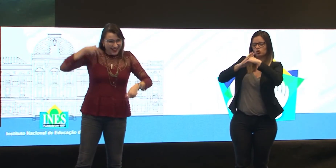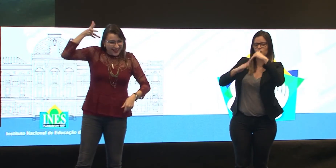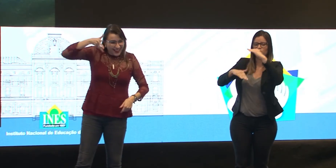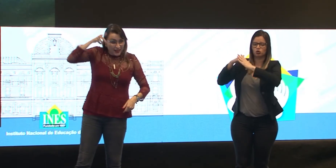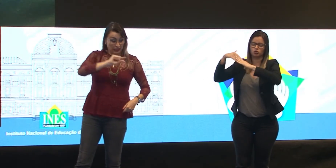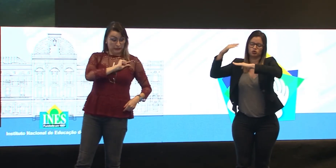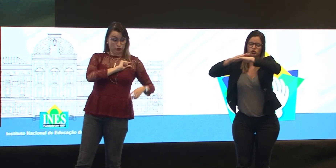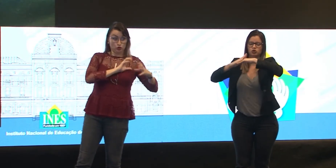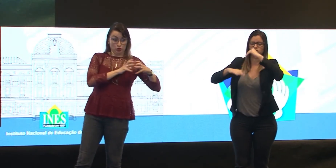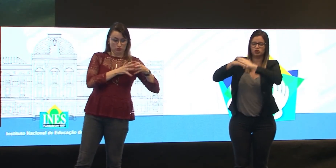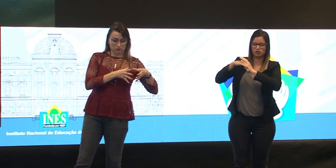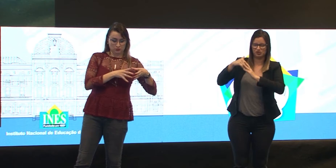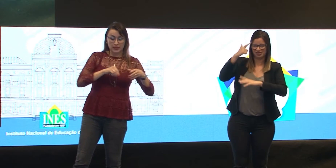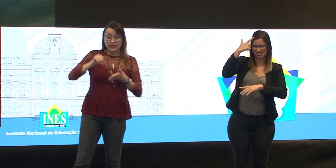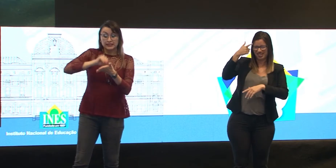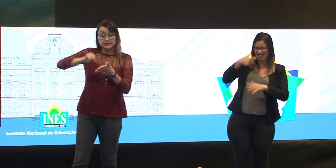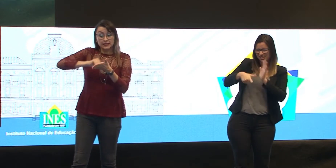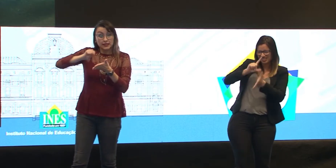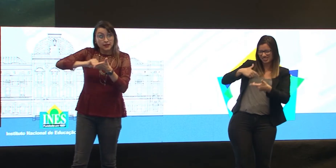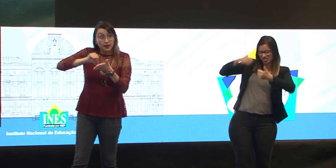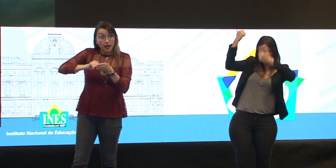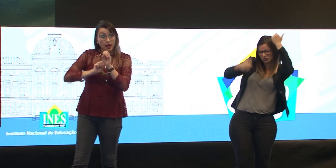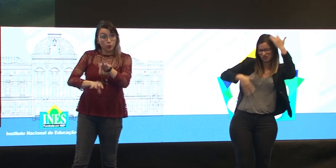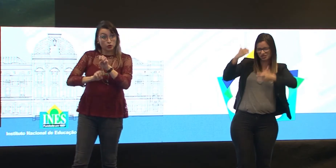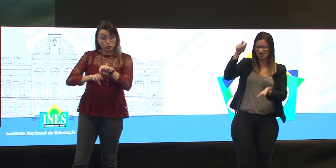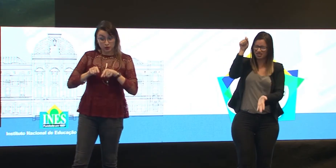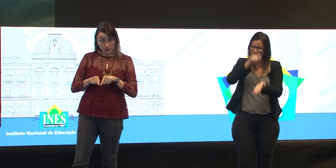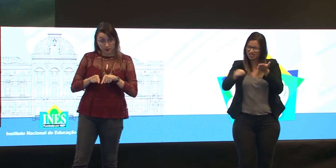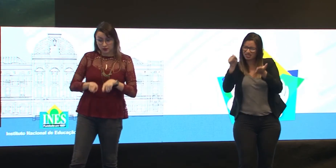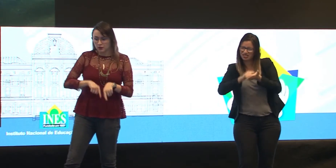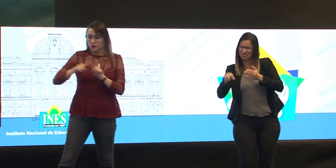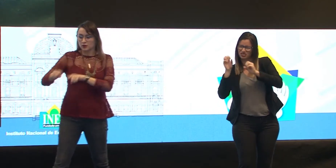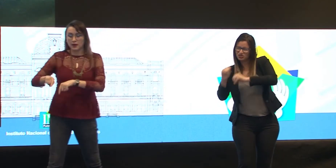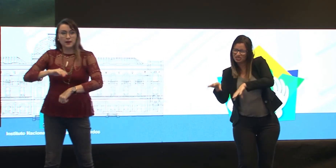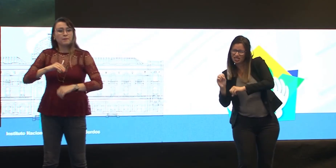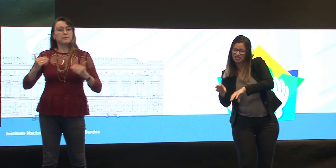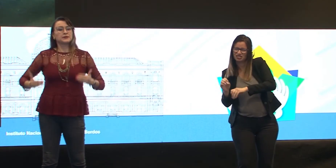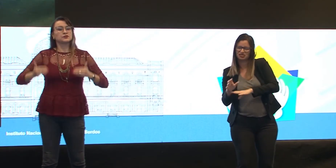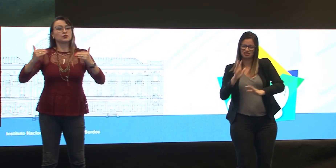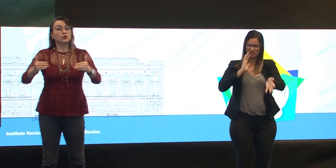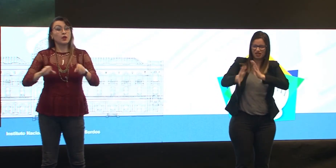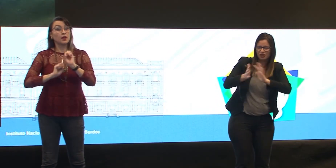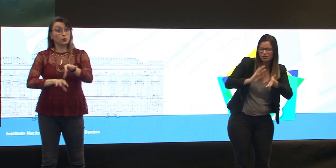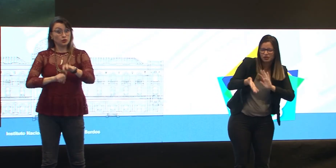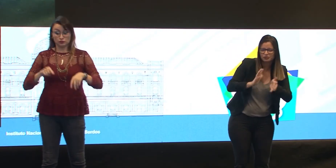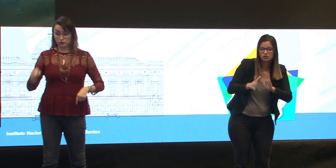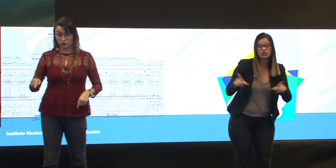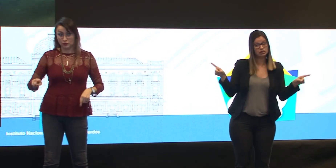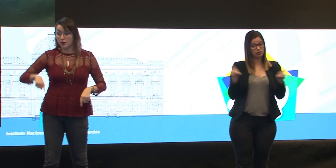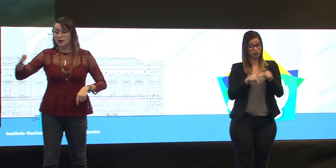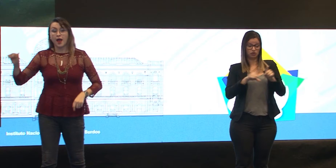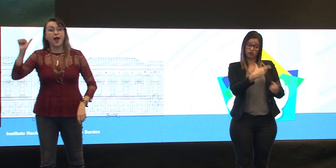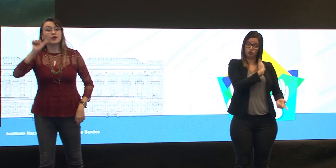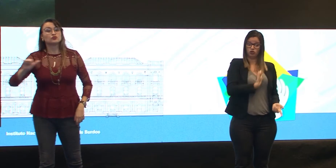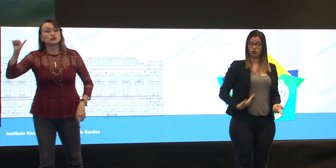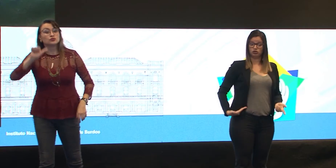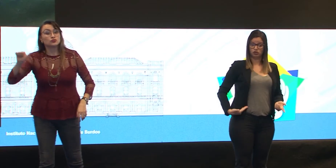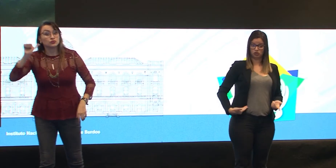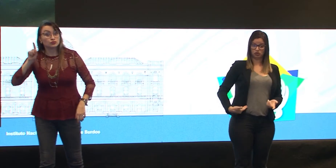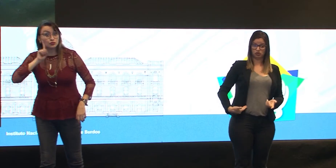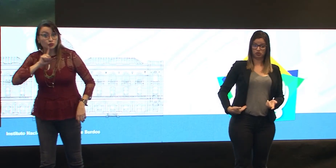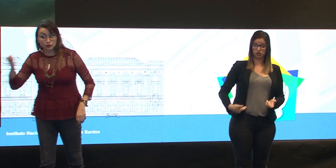que oferta para o Instituto Nacional de Surdos para Surdos na Colômbia que ele consiga trabalhar